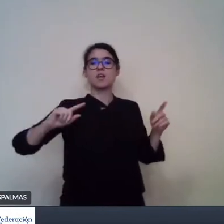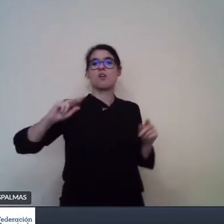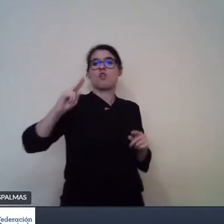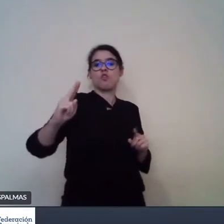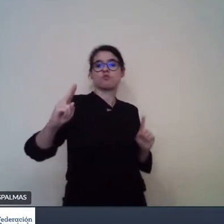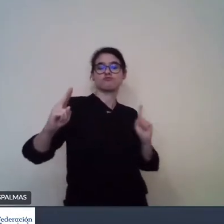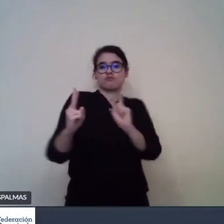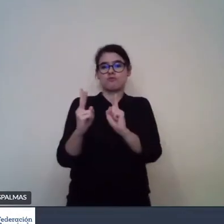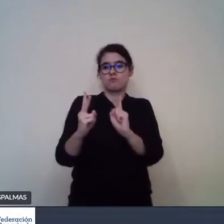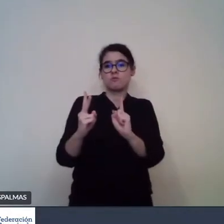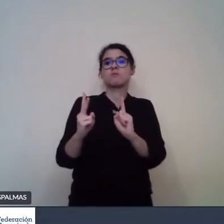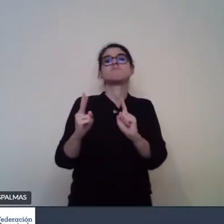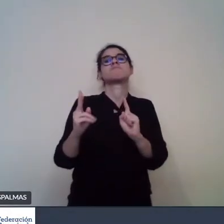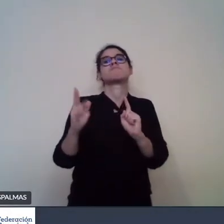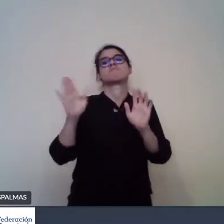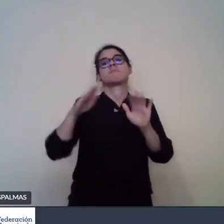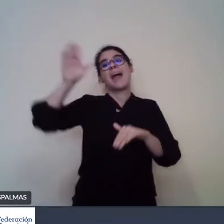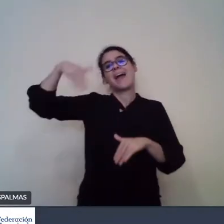pass